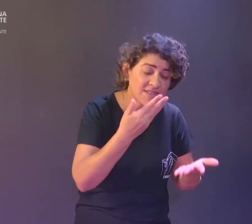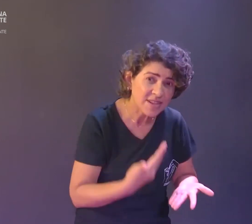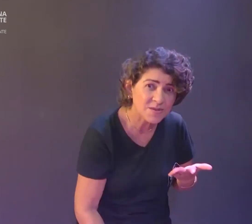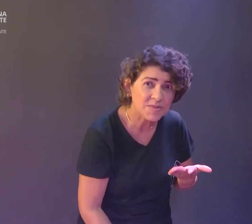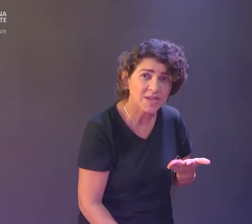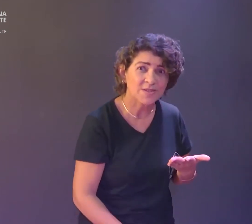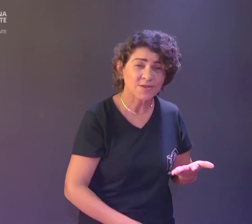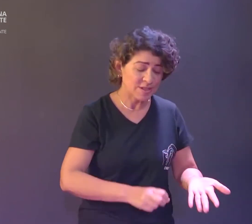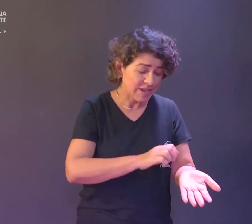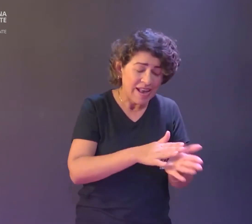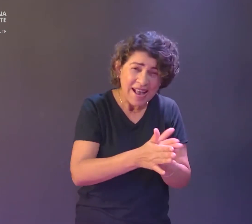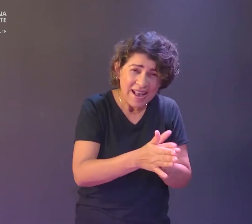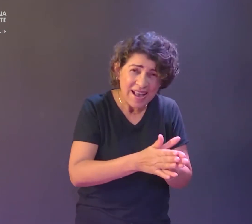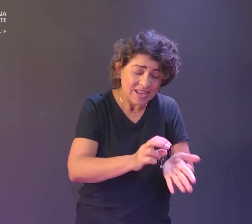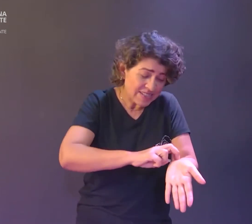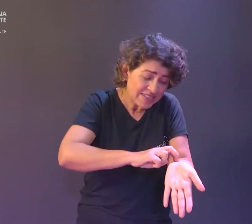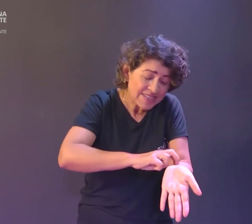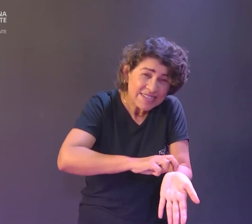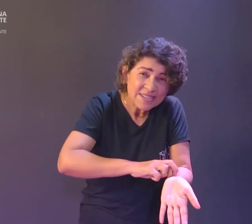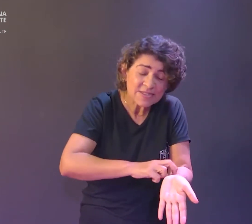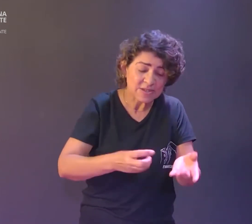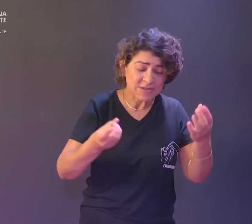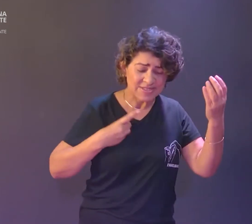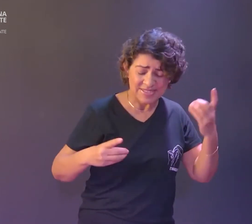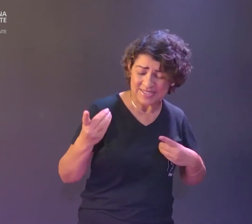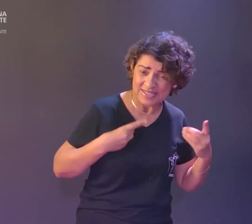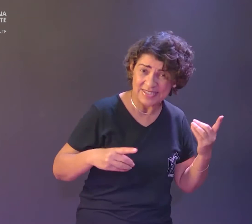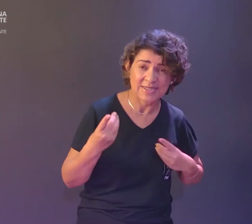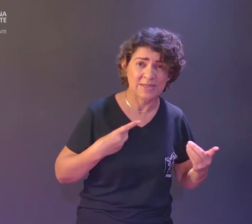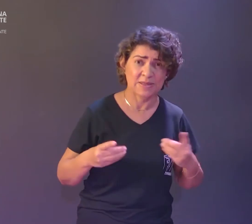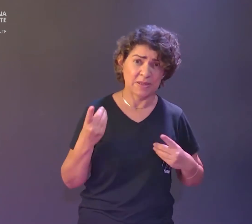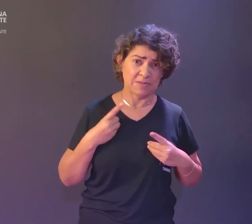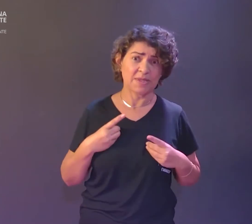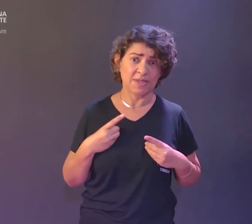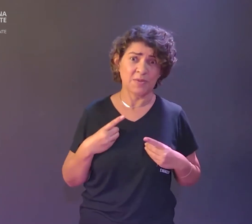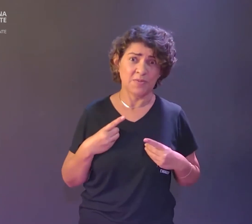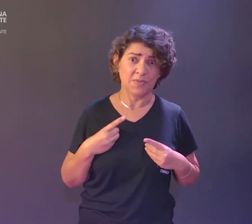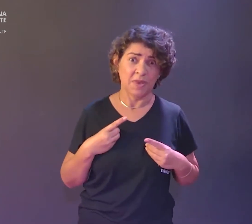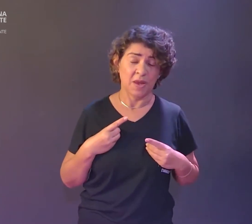ansiedade, depressão. Há muitas pessoas deprimidas desta